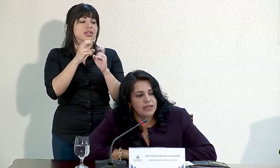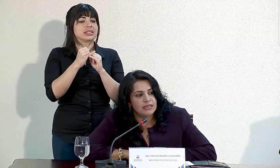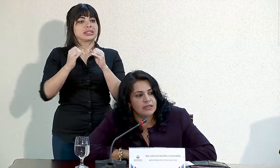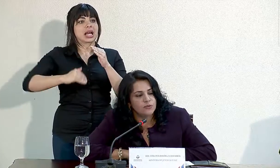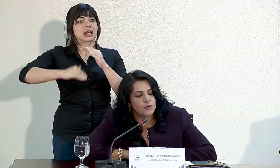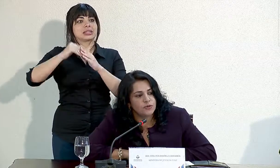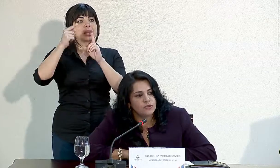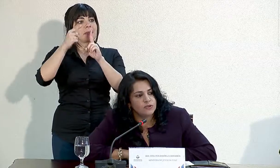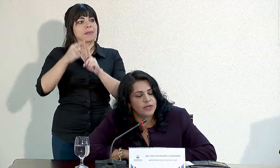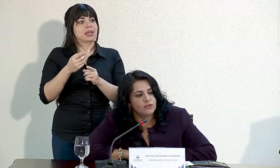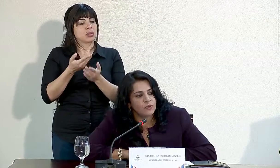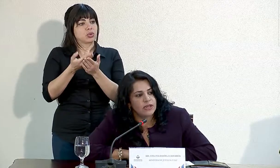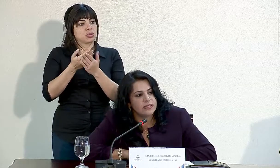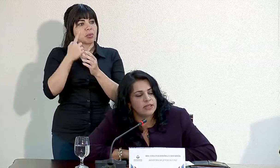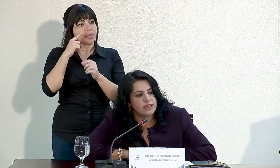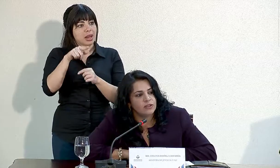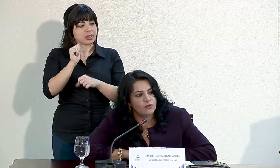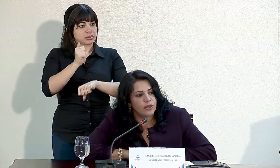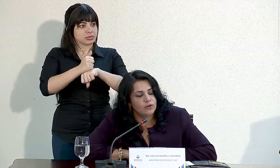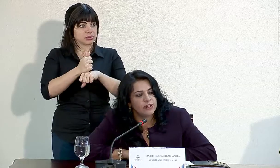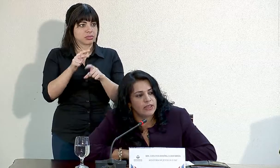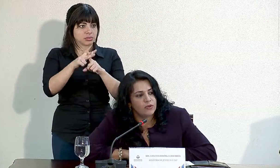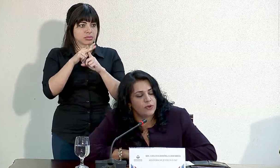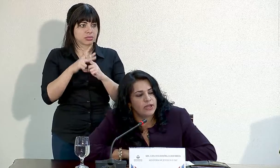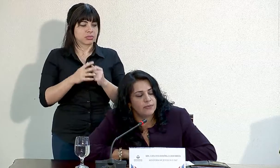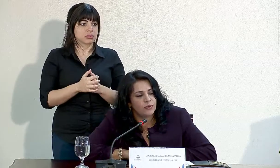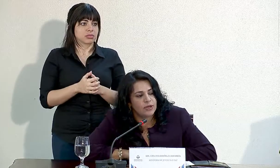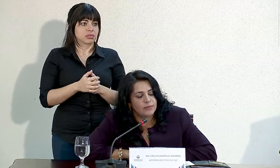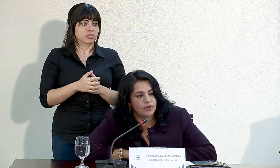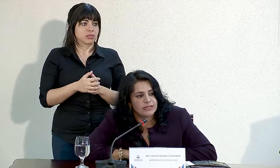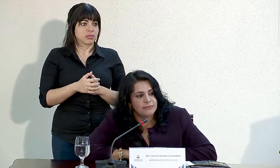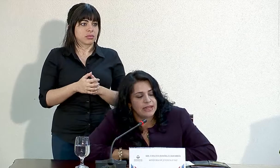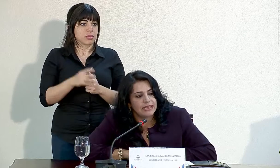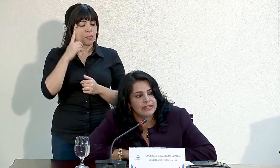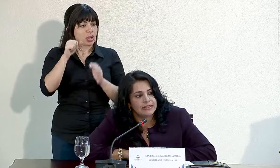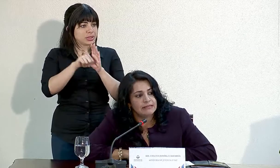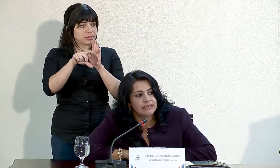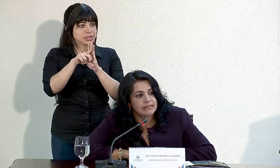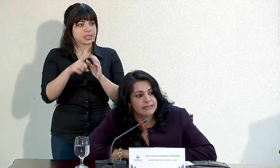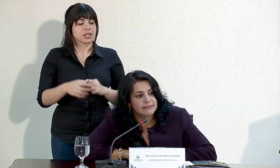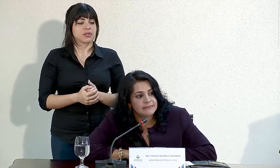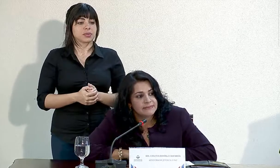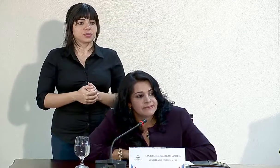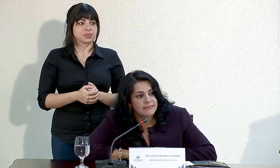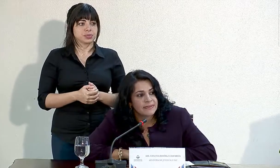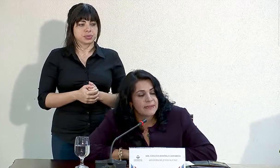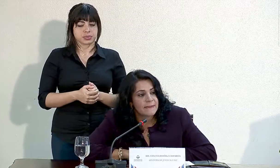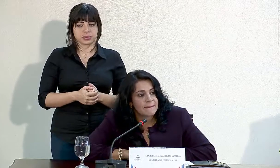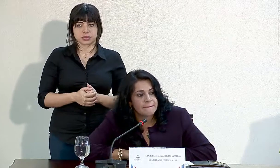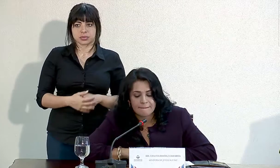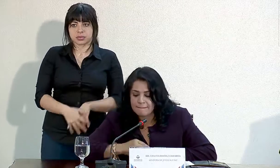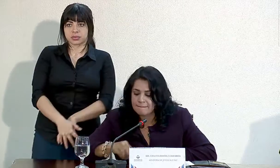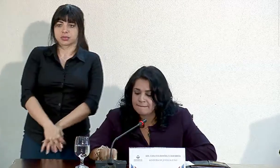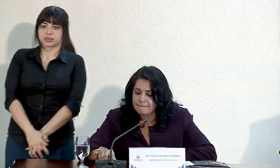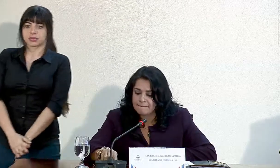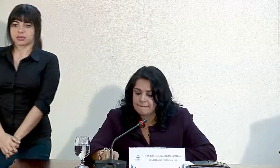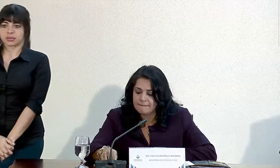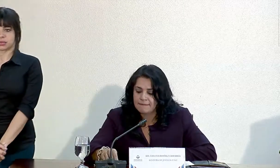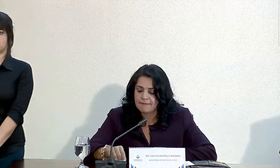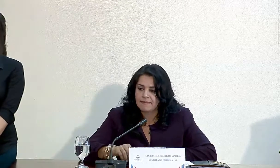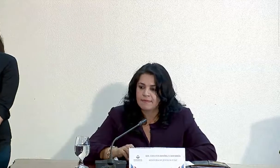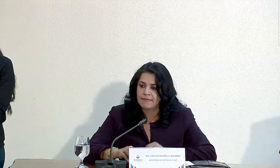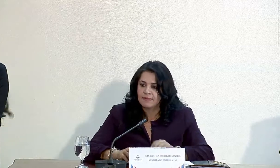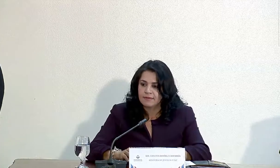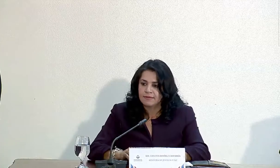alcanzar las metas y los propósitos para los cuales ese crédito fue contraído por la Asamblea Legislativa. Gerardo Mora, y se